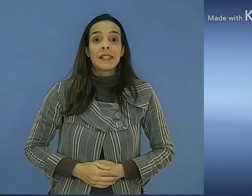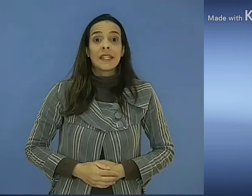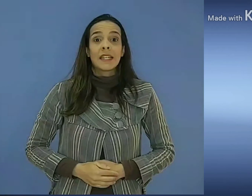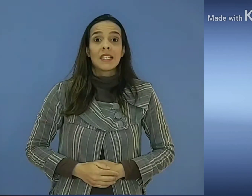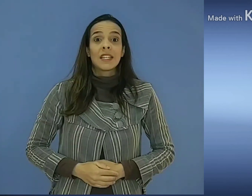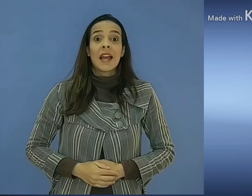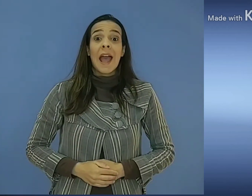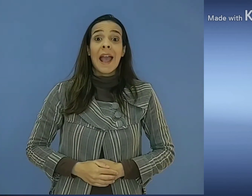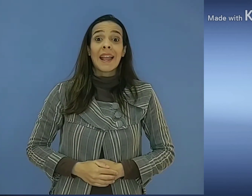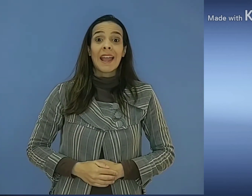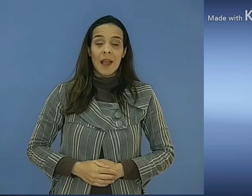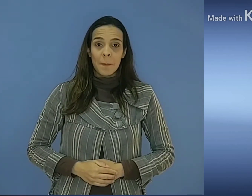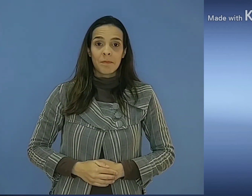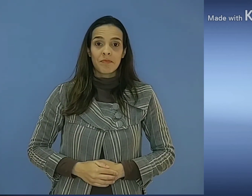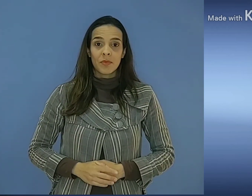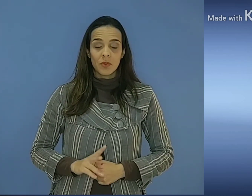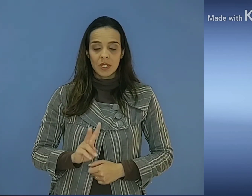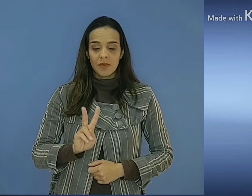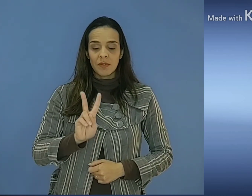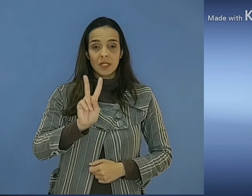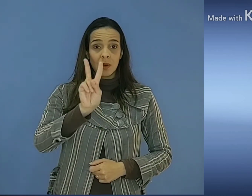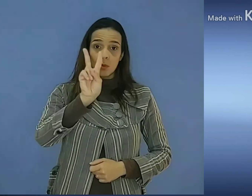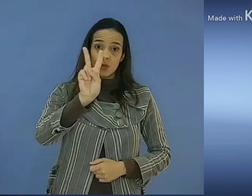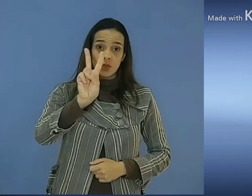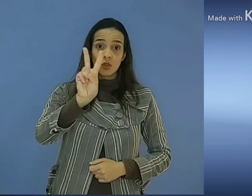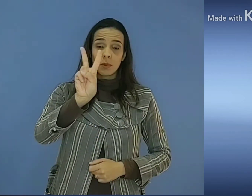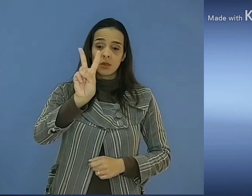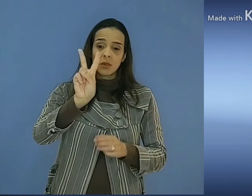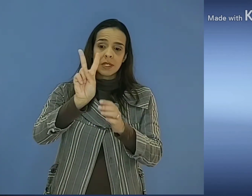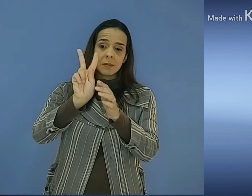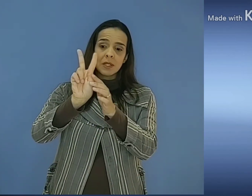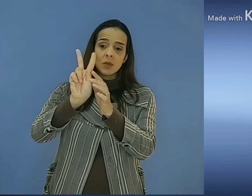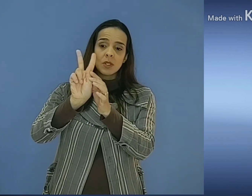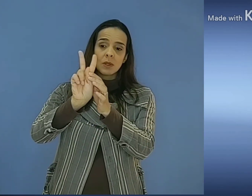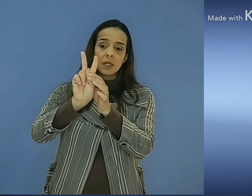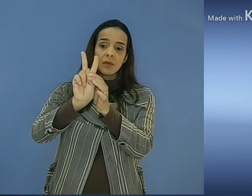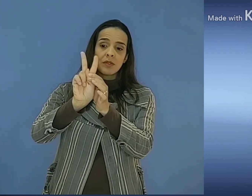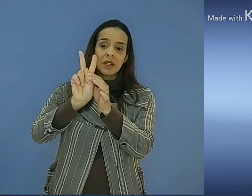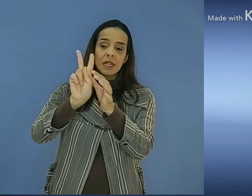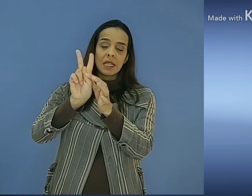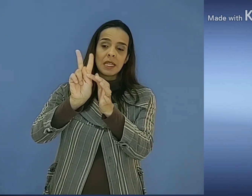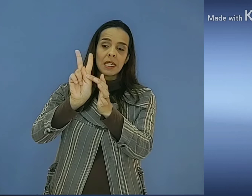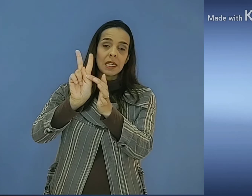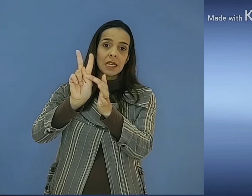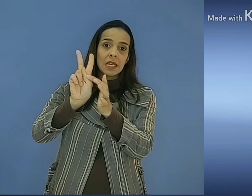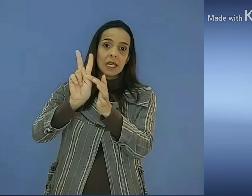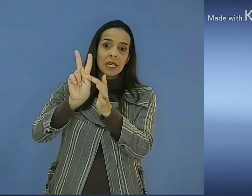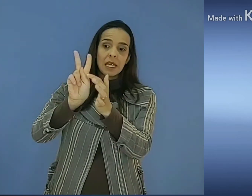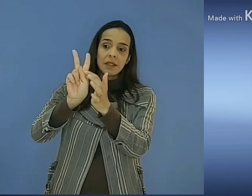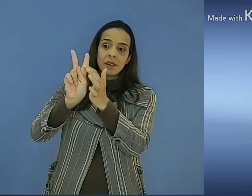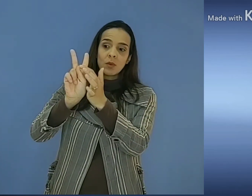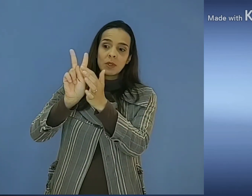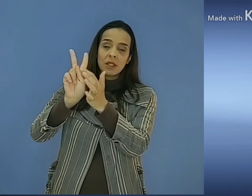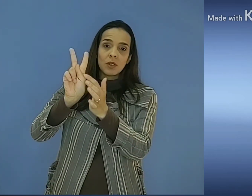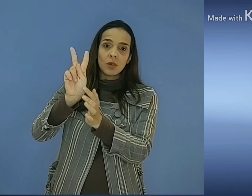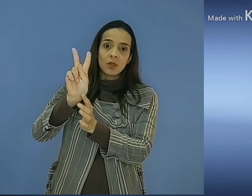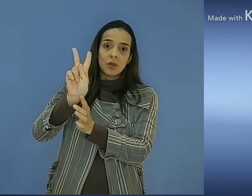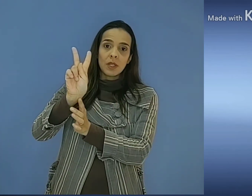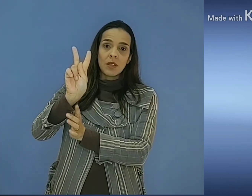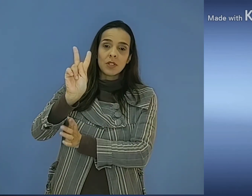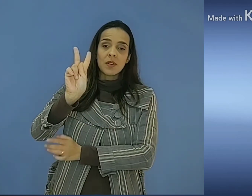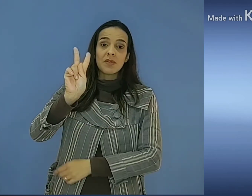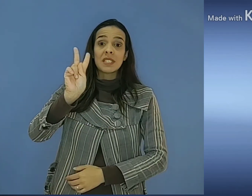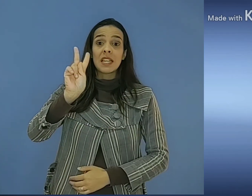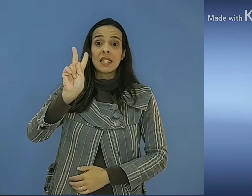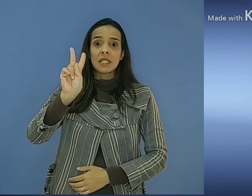A letra H, você vai fazer como se fosse o número 2, mas o seu dedão vai ficar aqui, entre um dedo e